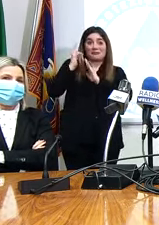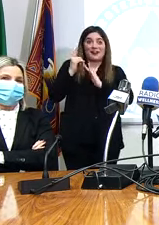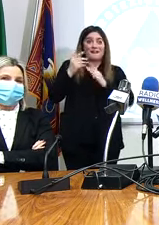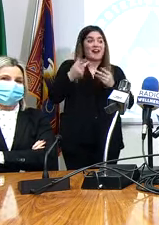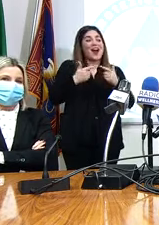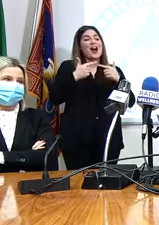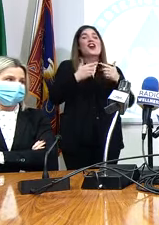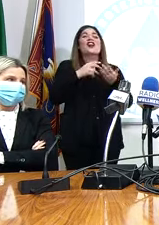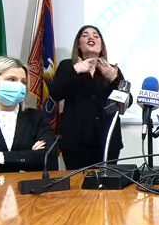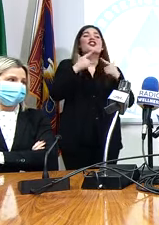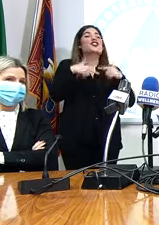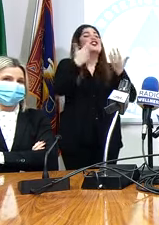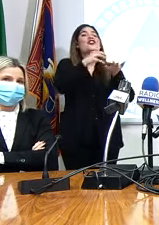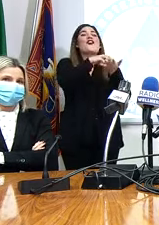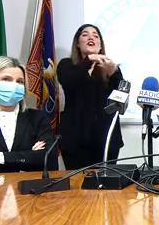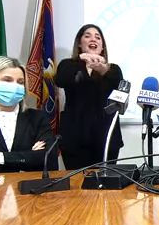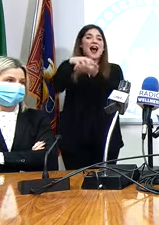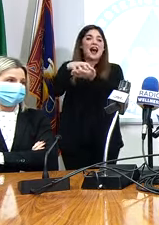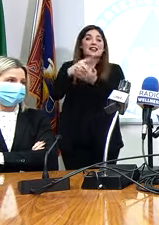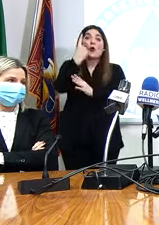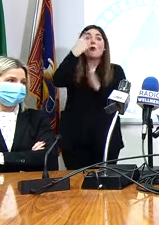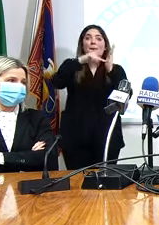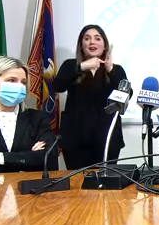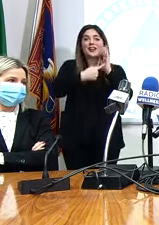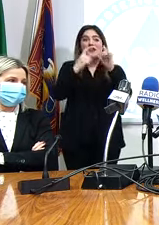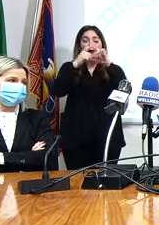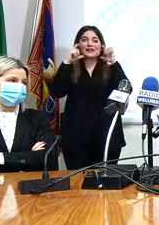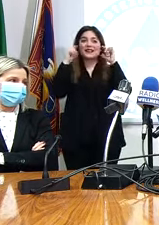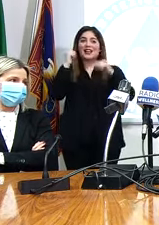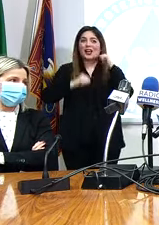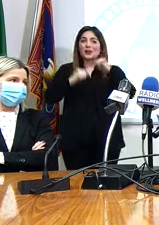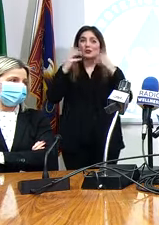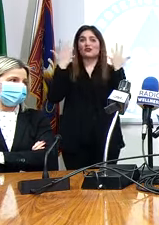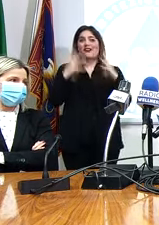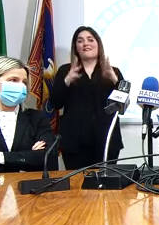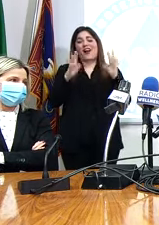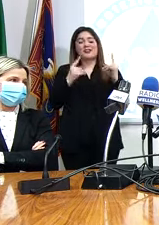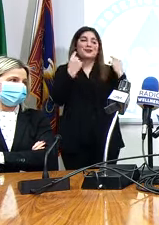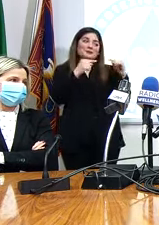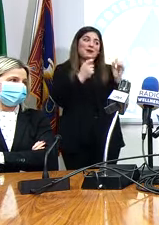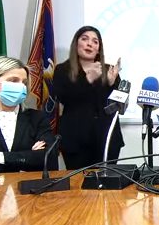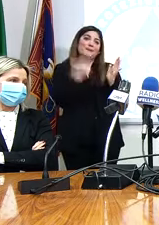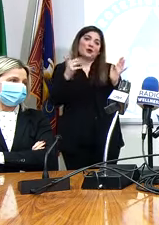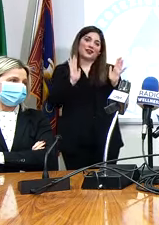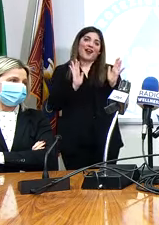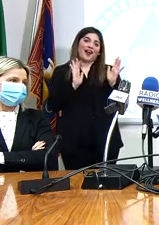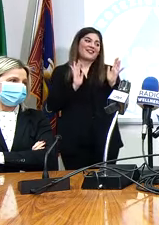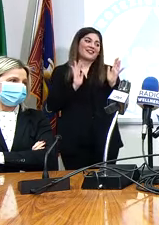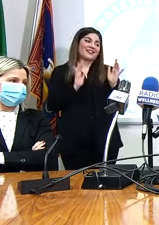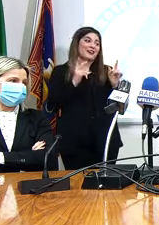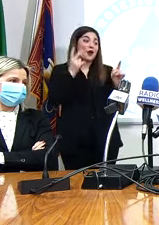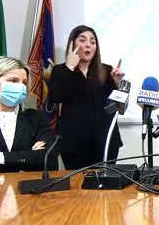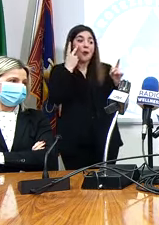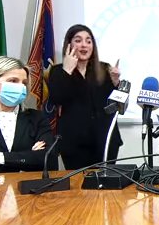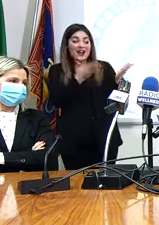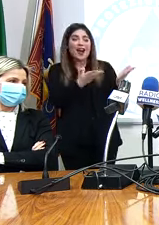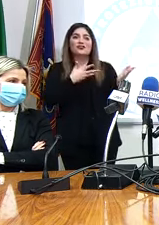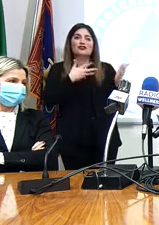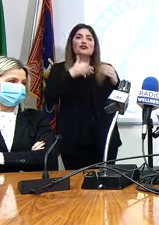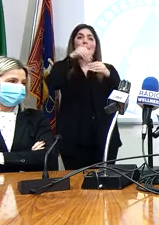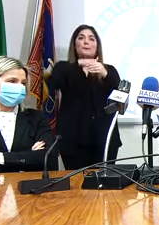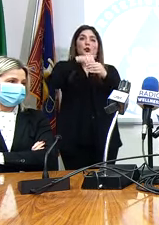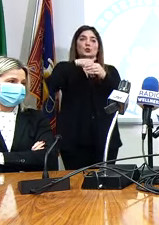corretto dire che insomma ha fatto questa donazione di 1 milione di mascherine chirurgiche. Sono tutte in busta, sono